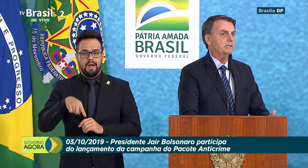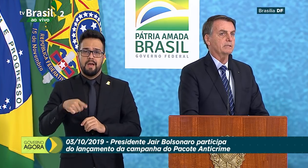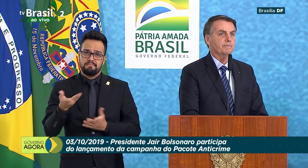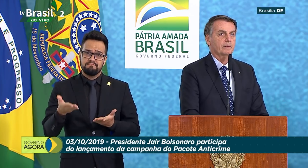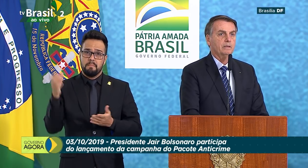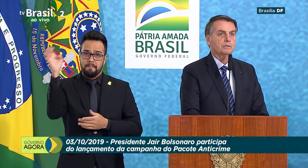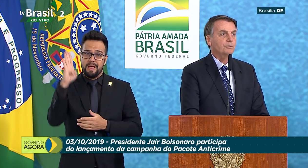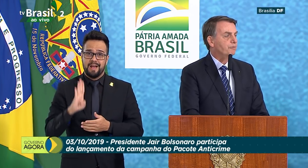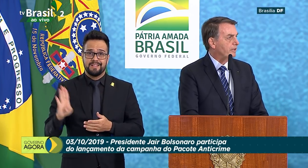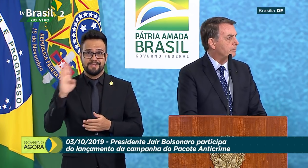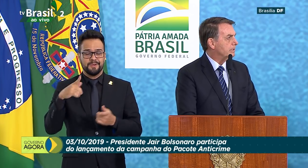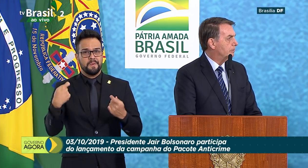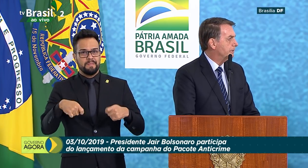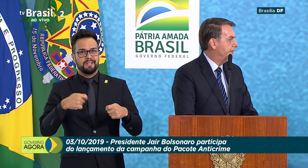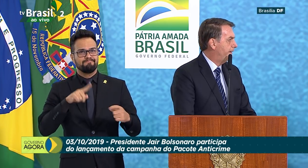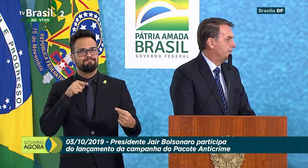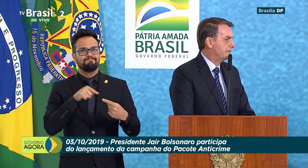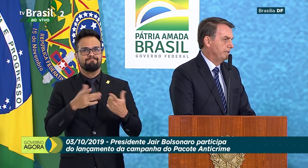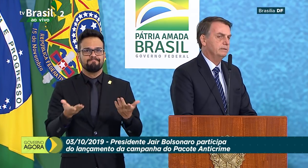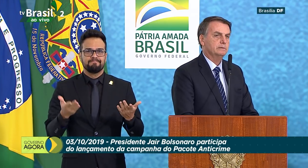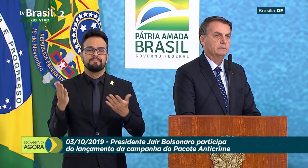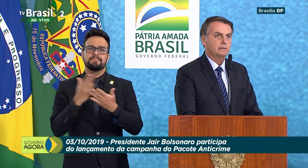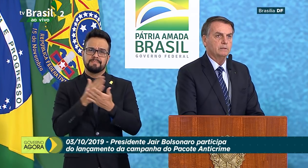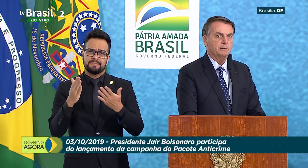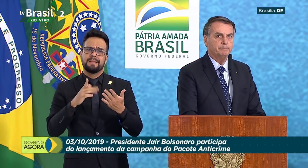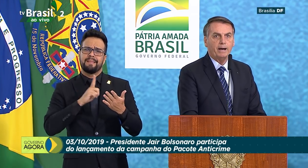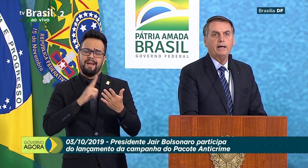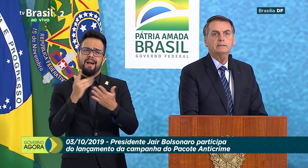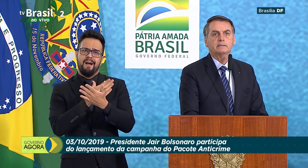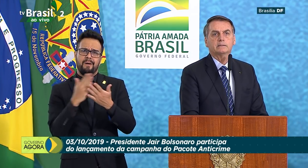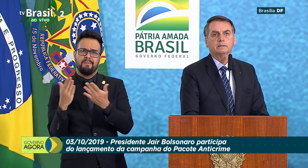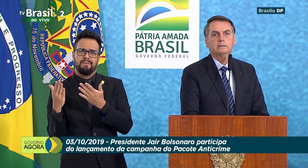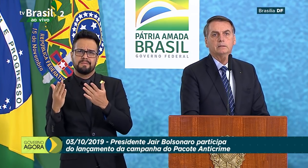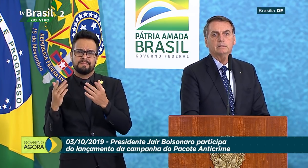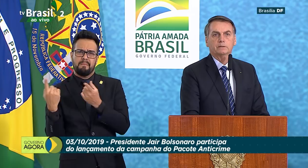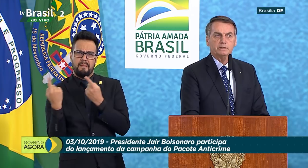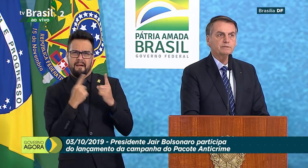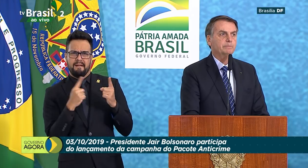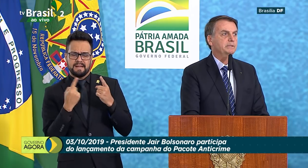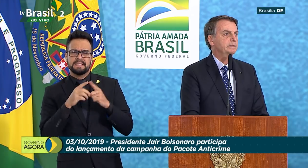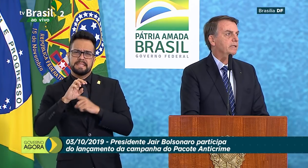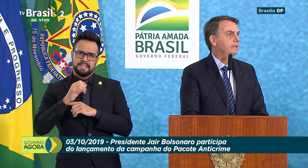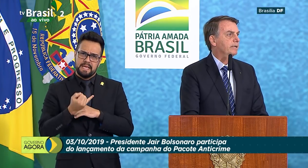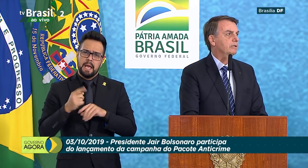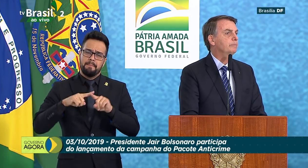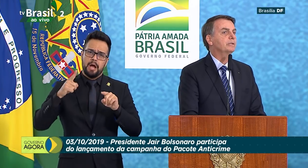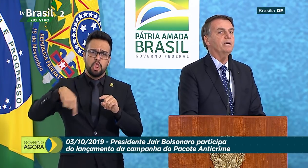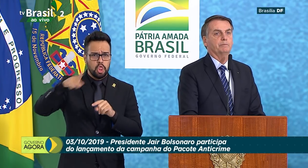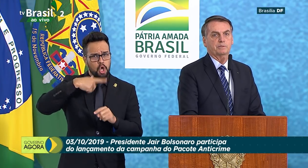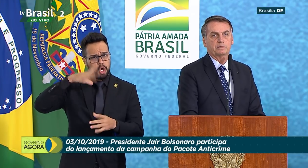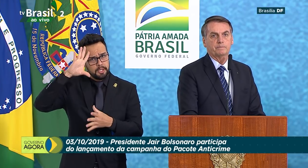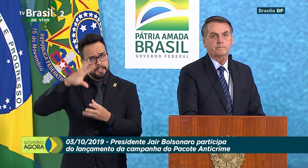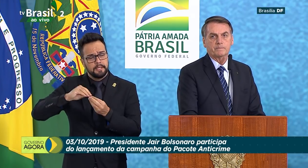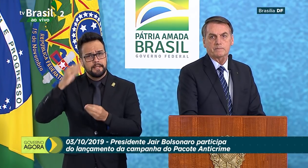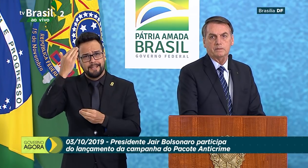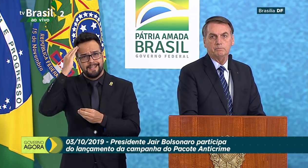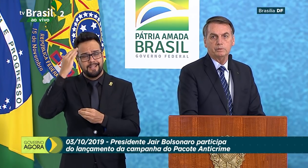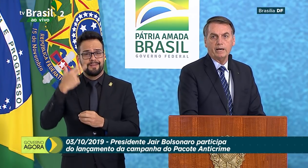Brasil precisa. Sofremos alguns reveses, sim, mas nós devemos entender que não